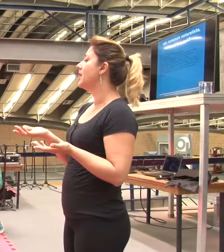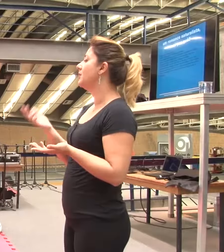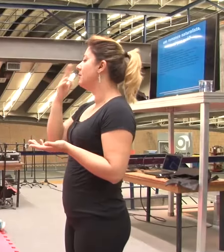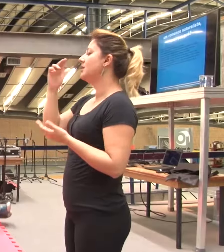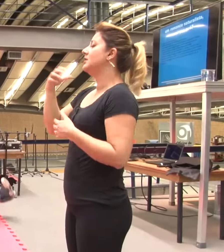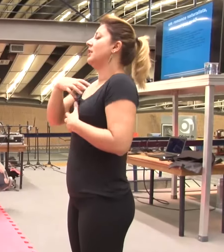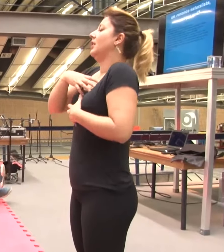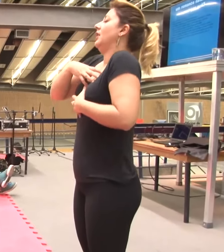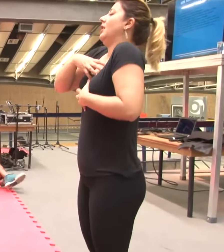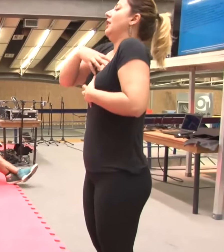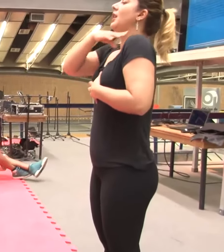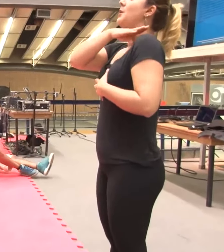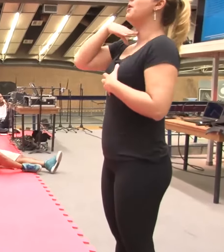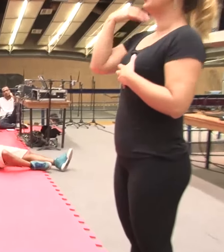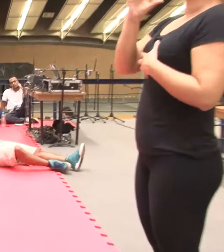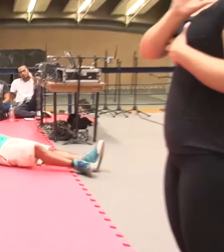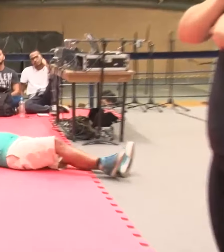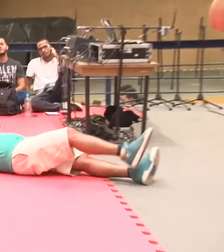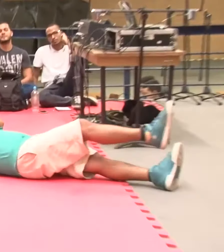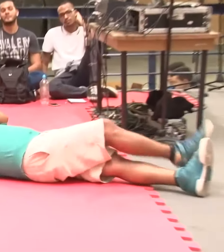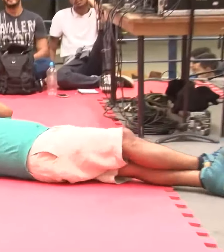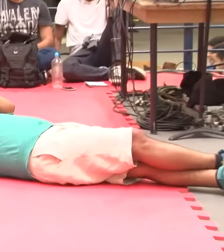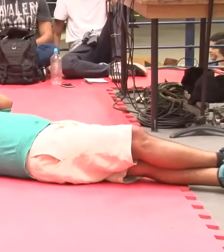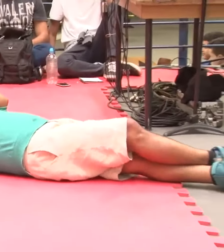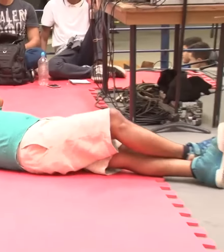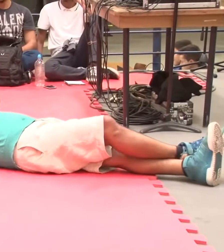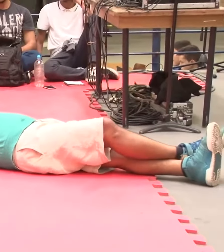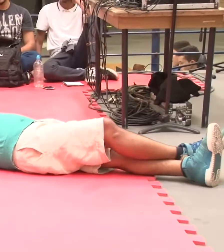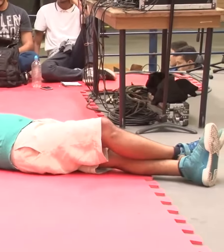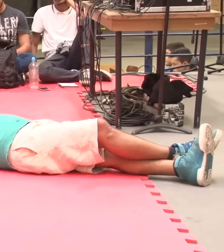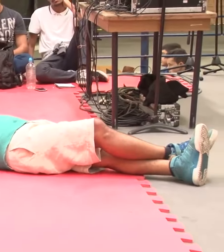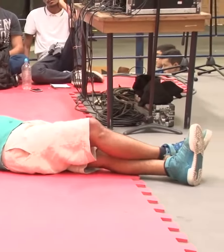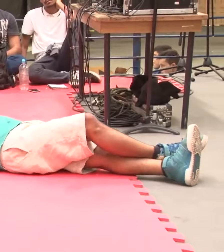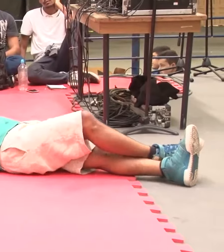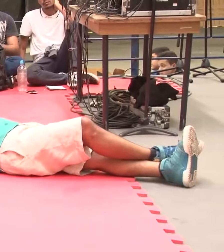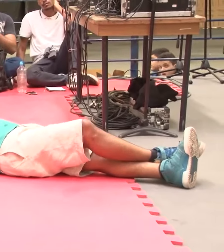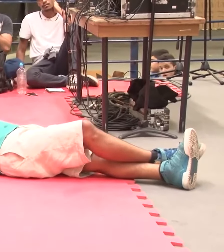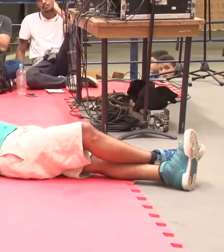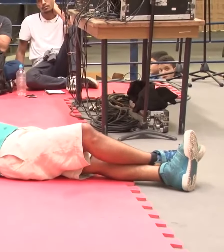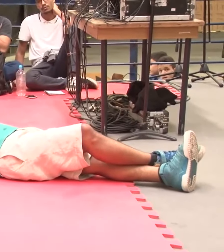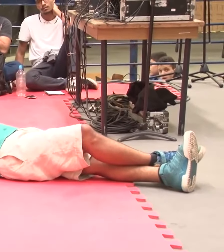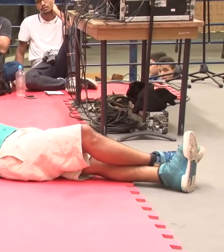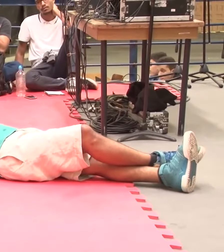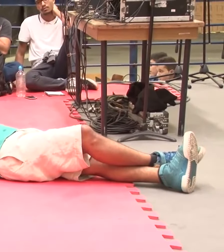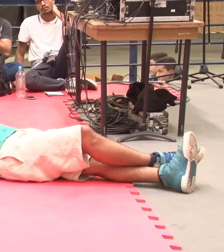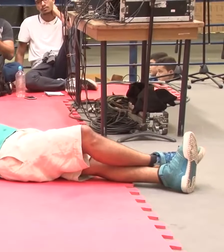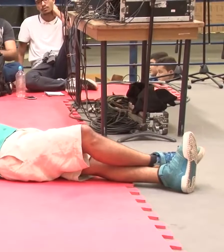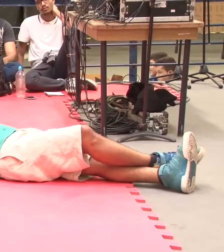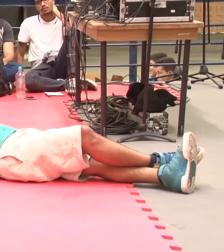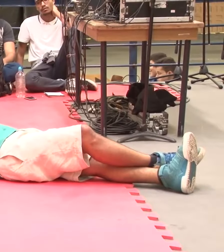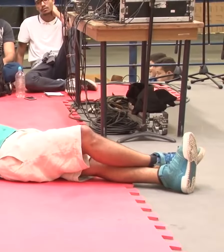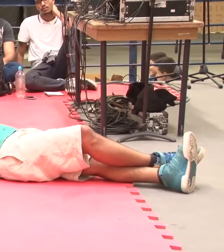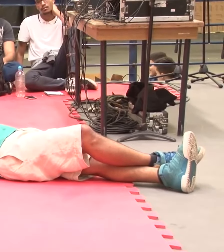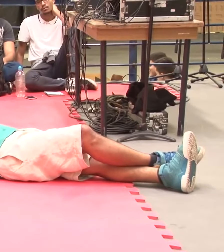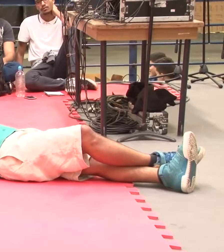está no ciclo e fica pensando, oh, que luz bonita é essa que cai sobre mim.